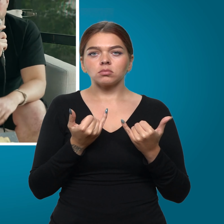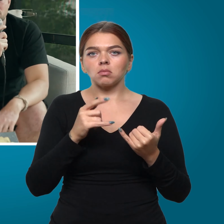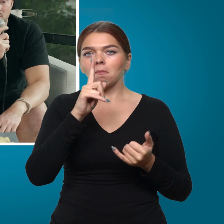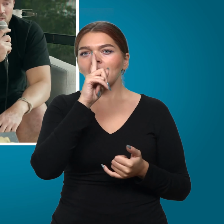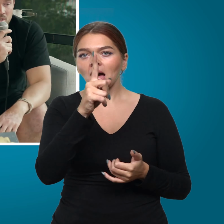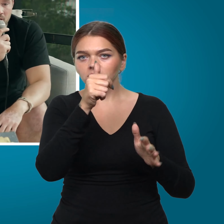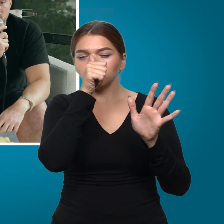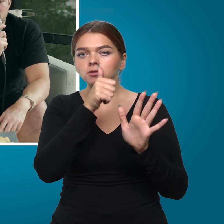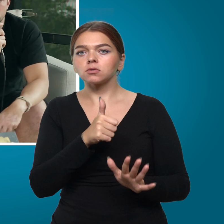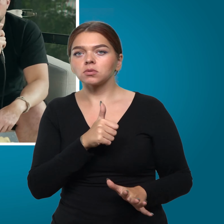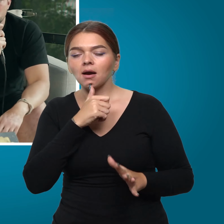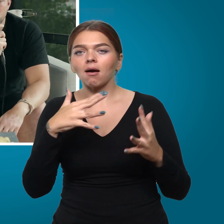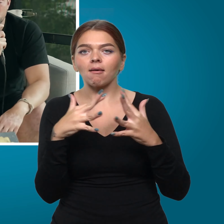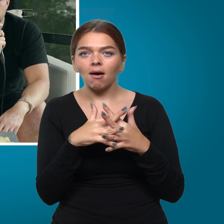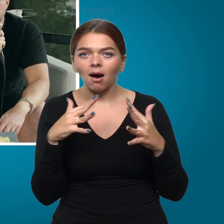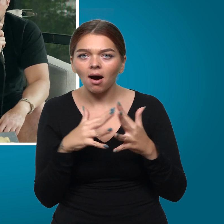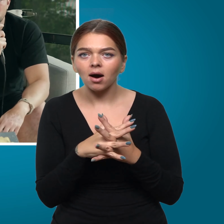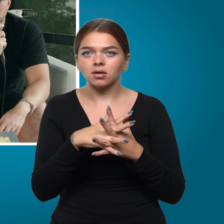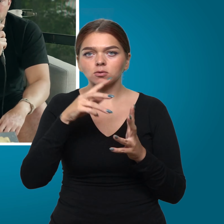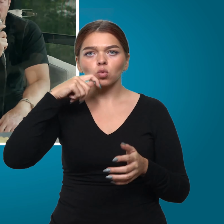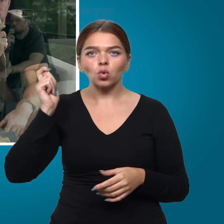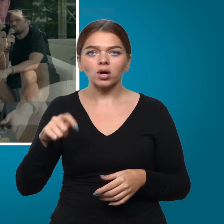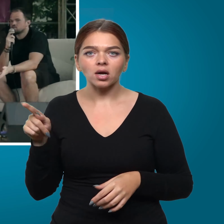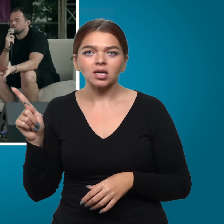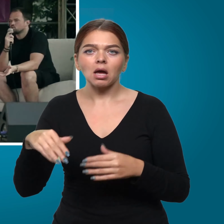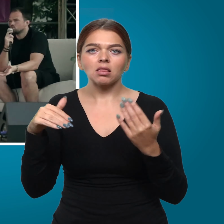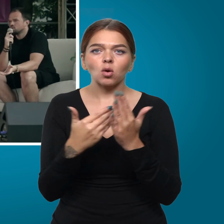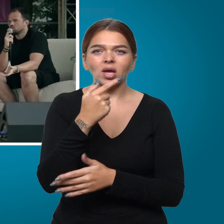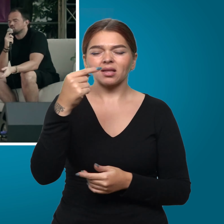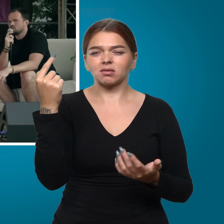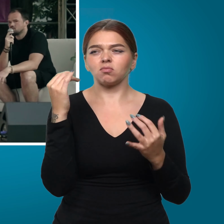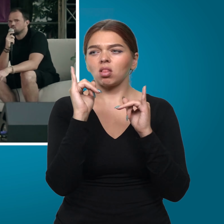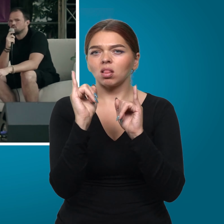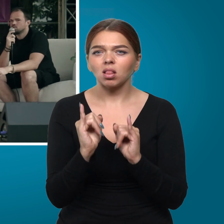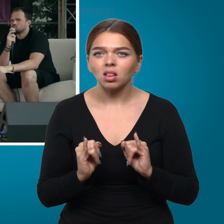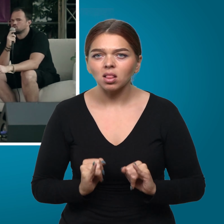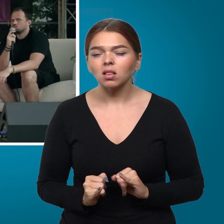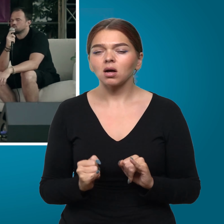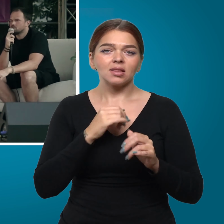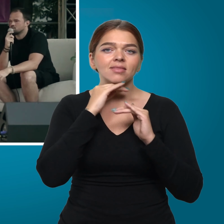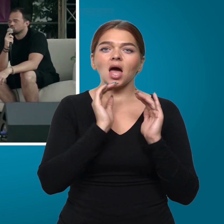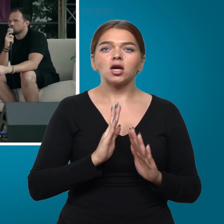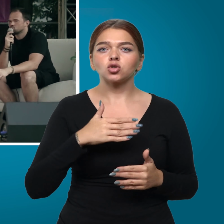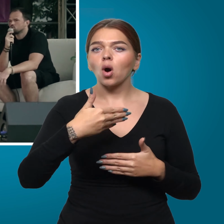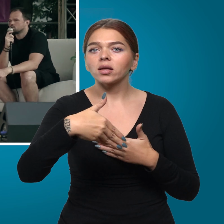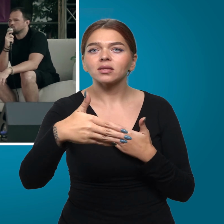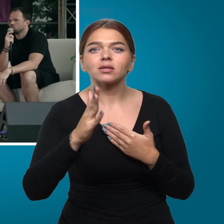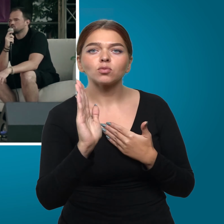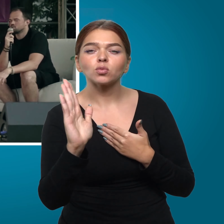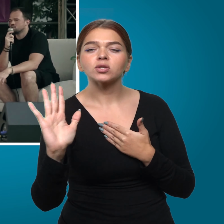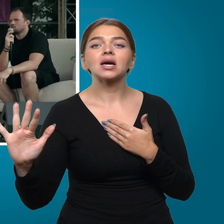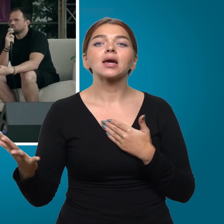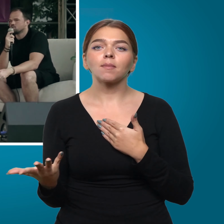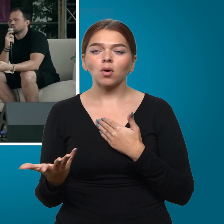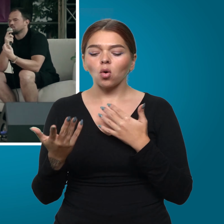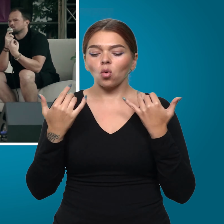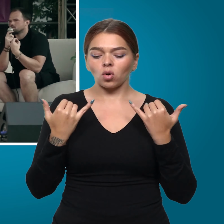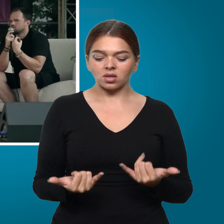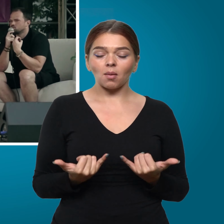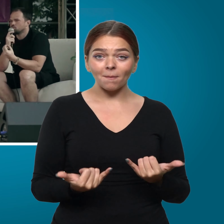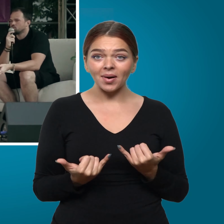1,5 metų karas Ukraina užpulta, irgi neaišku, tas visur naujienos, neigiamų naujienų srautas, neaišku, kas bus, kaip bus, ir, o tau